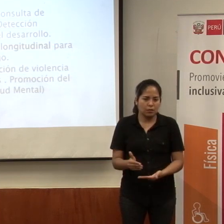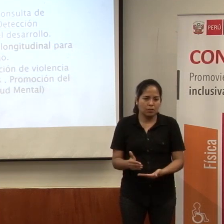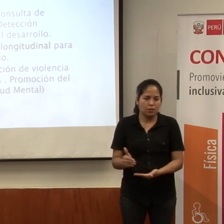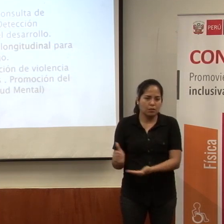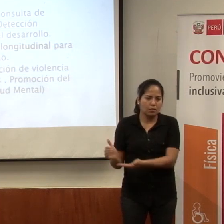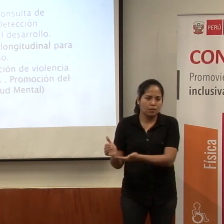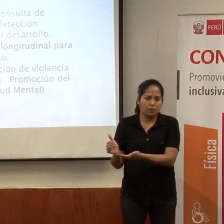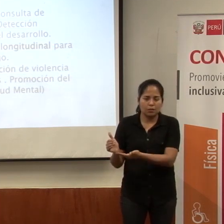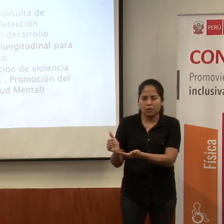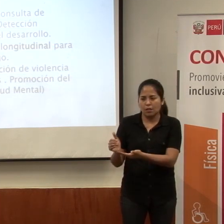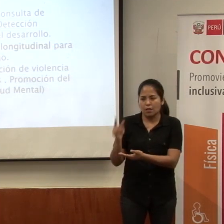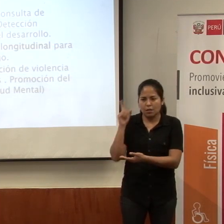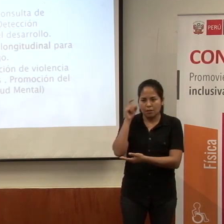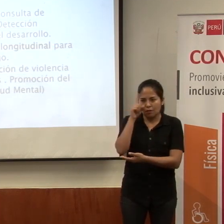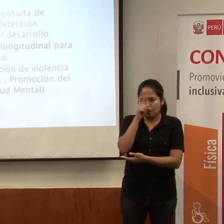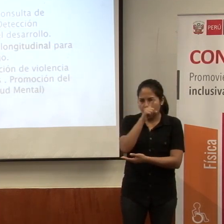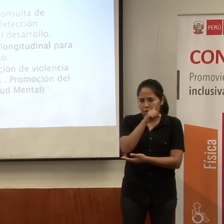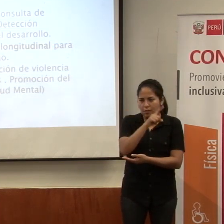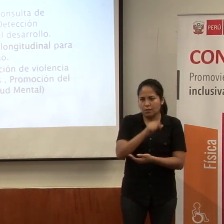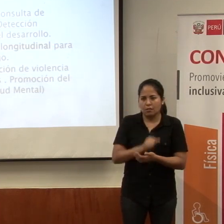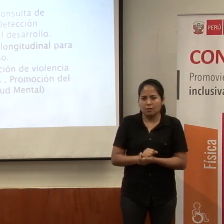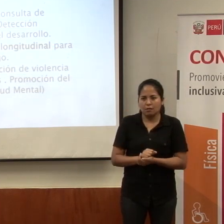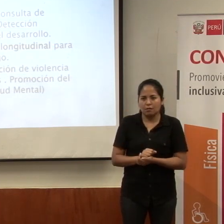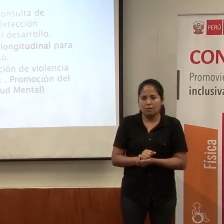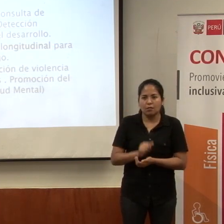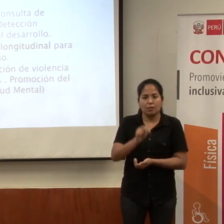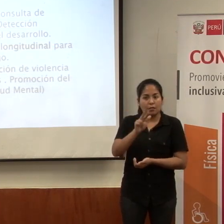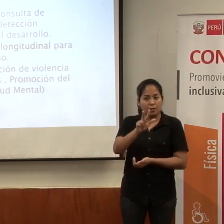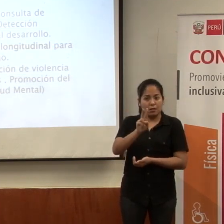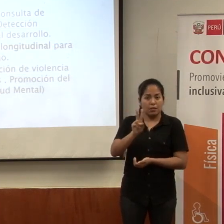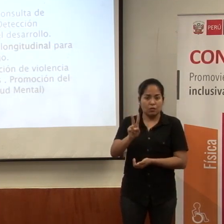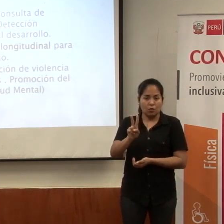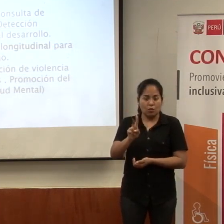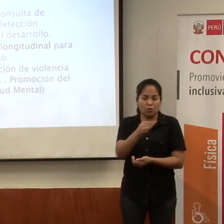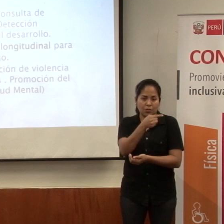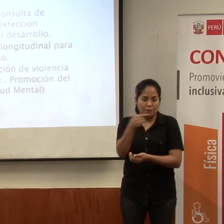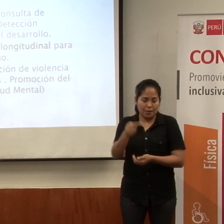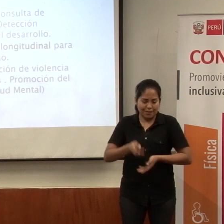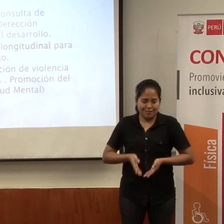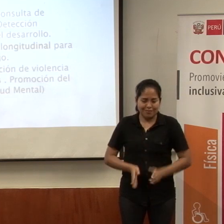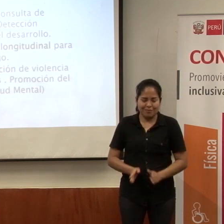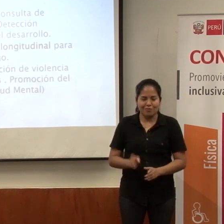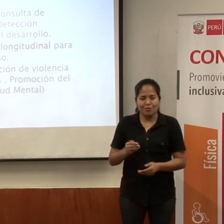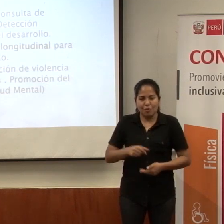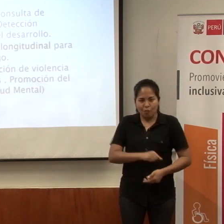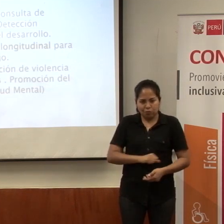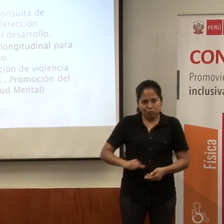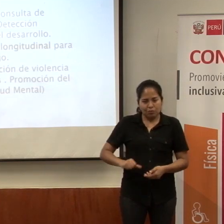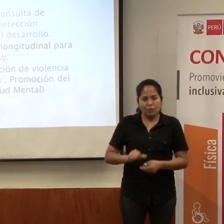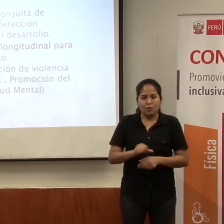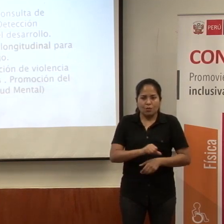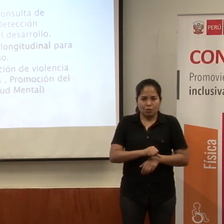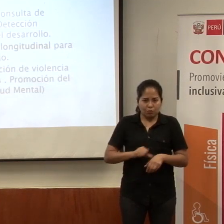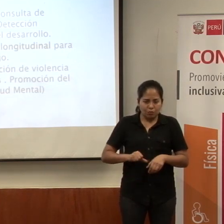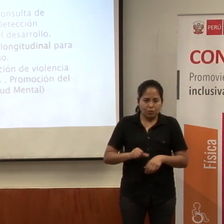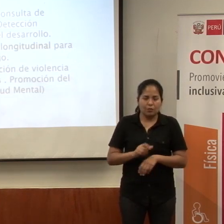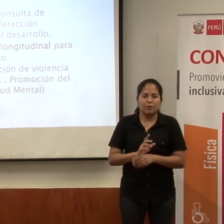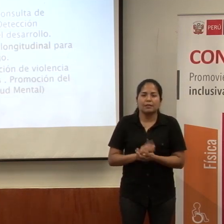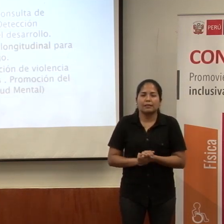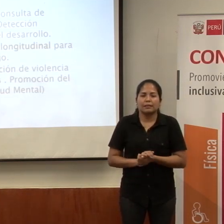haya un parto de 32 semanas, eso será por una necesidad. Pero muchas de las cesáreas están